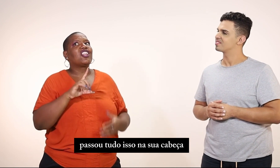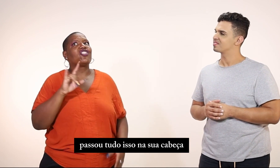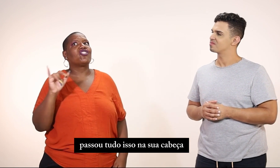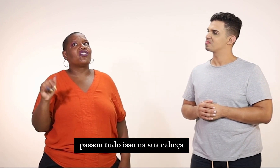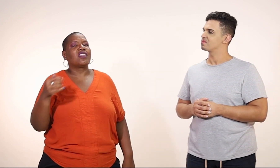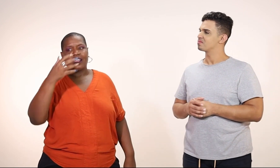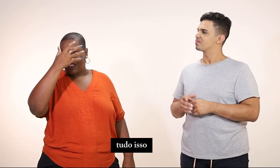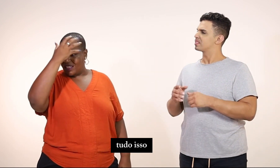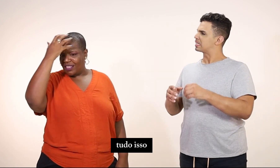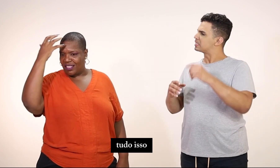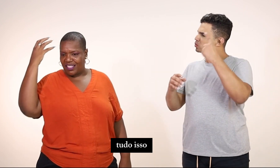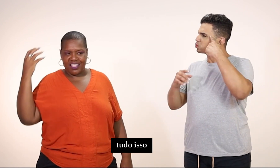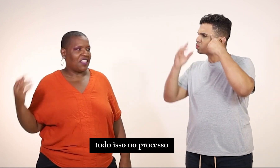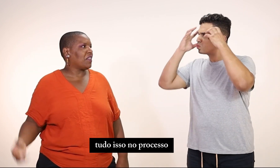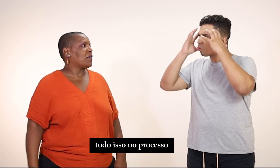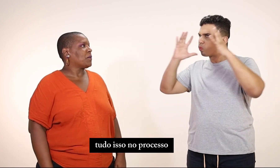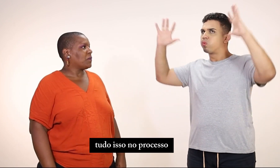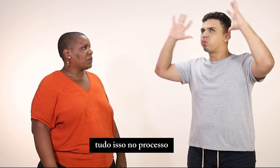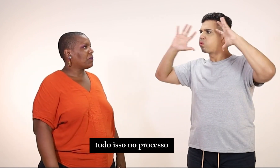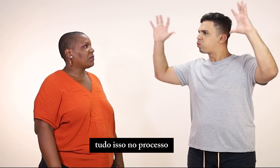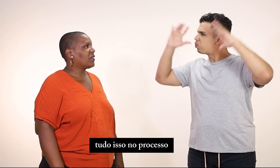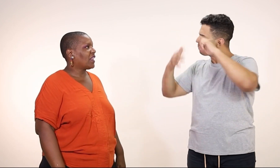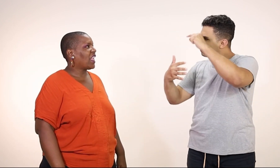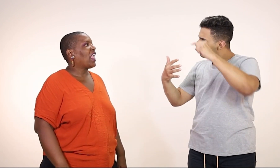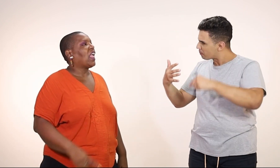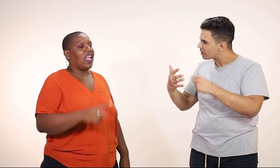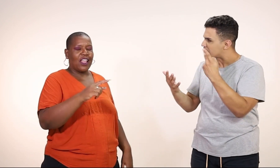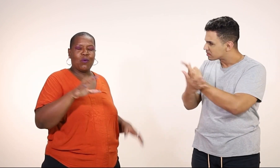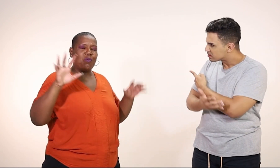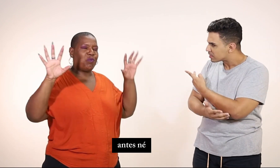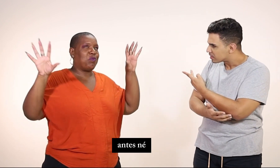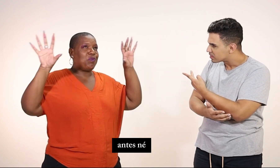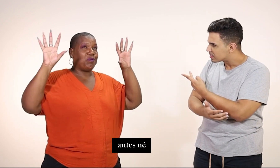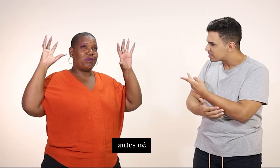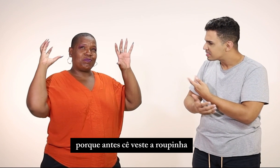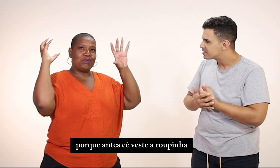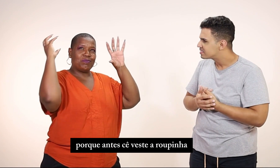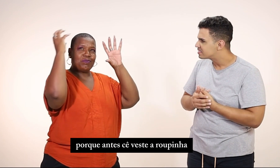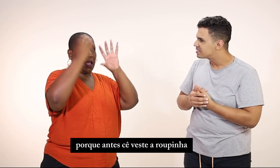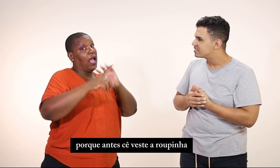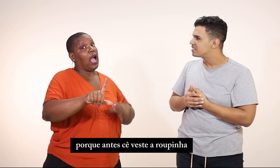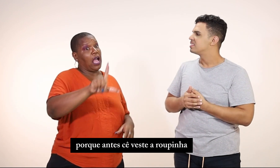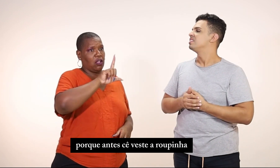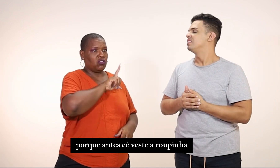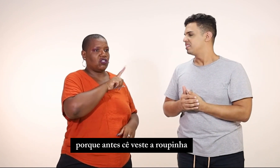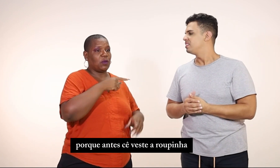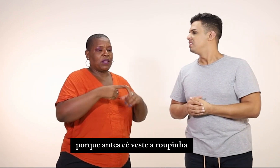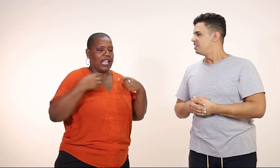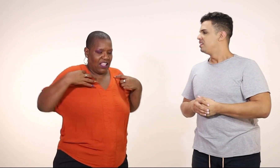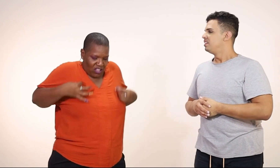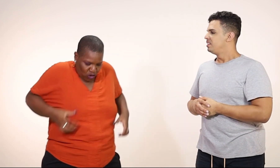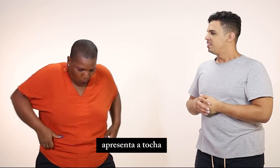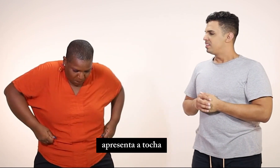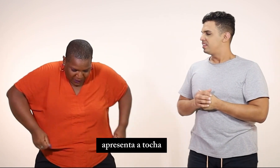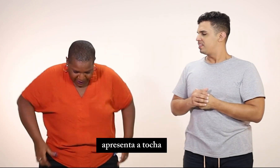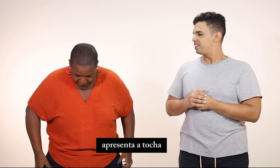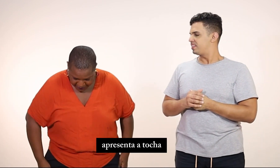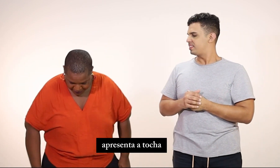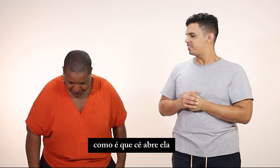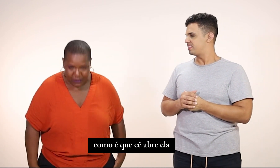cabeça? Tudo isso no processo antes, né? Porque antes você veste a roupinha, apresenta a tocha, como é que você